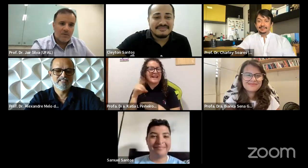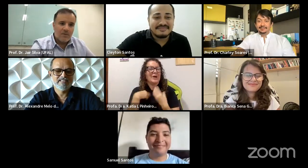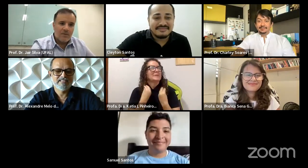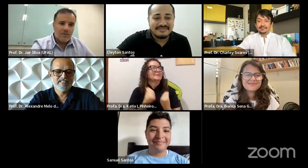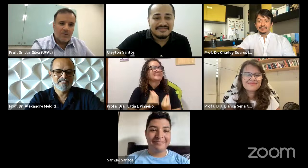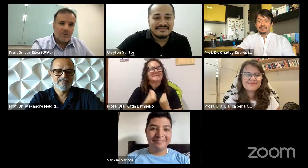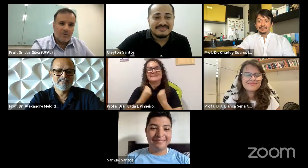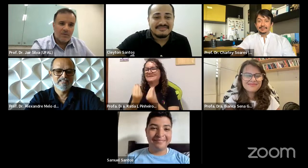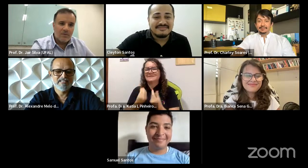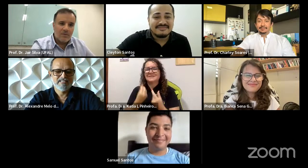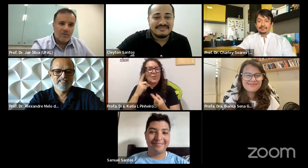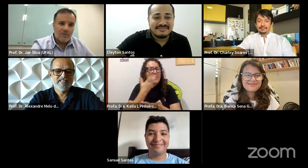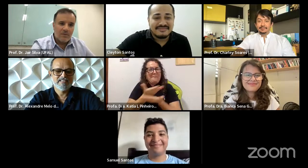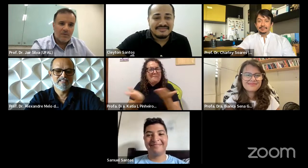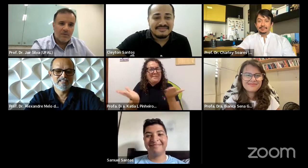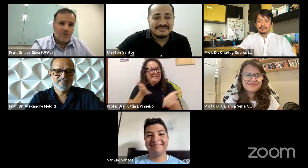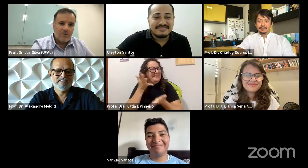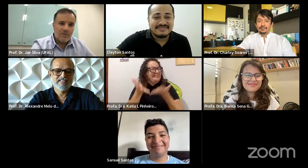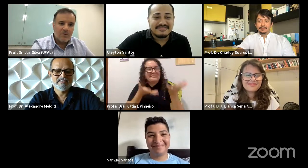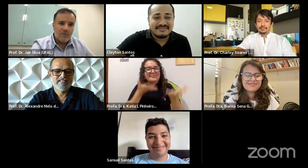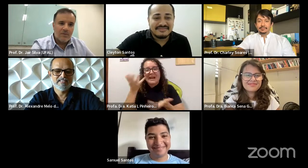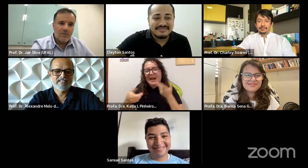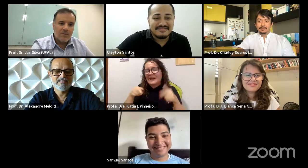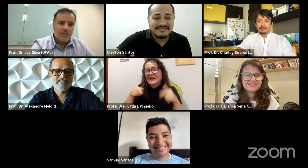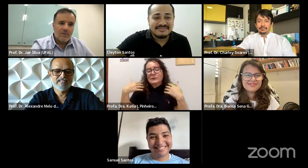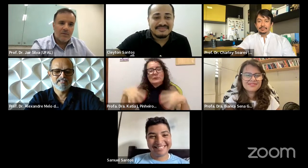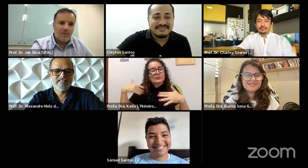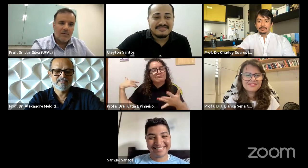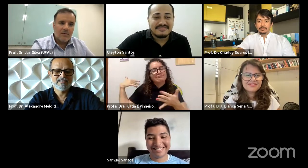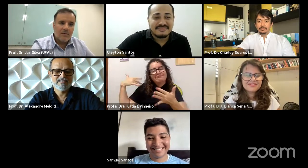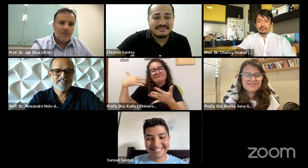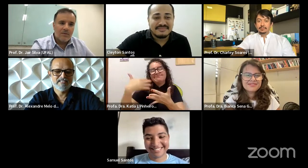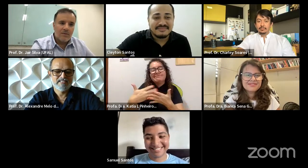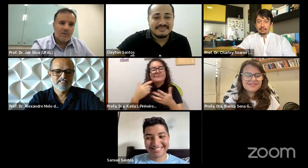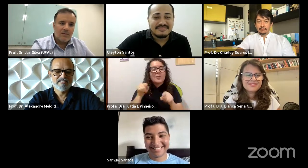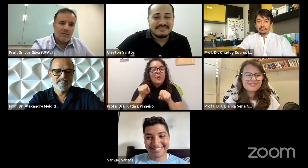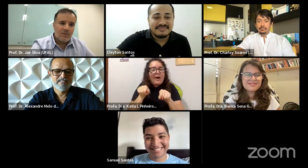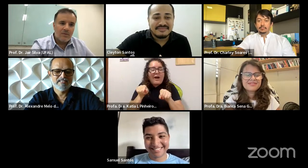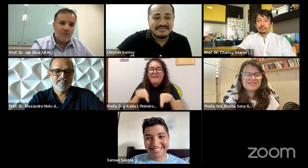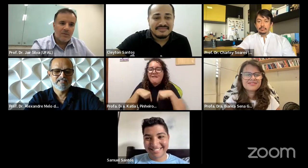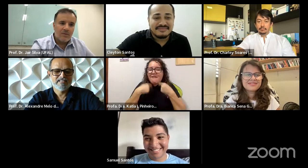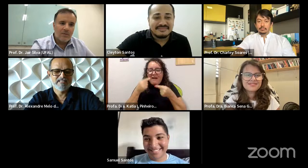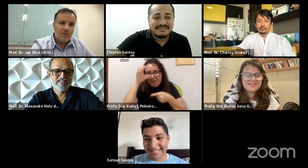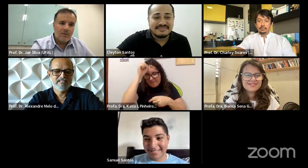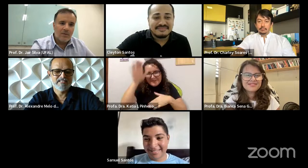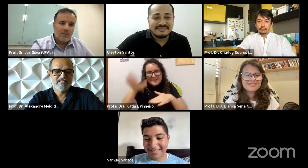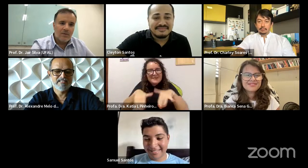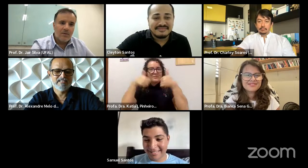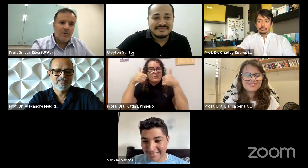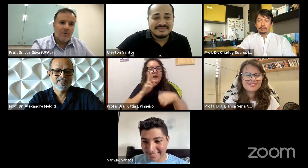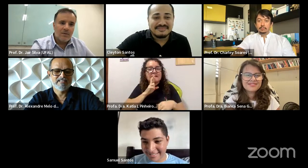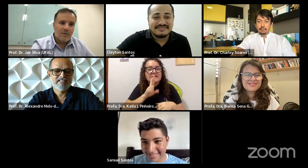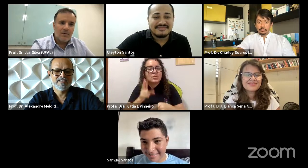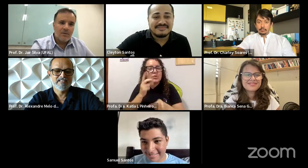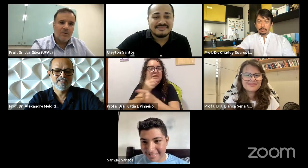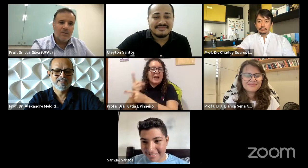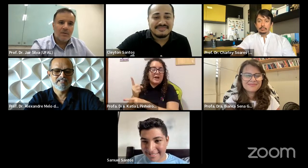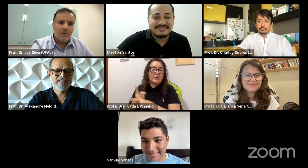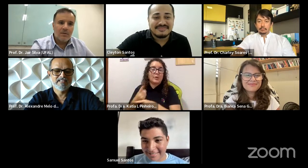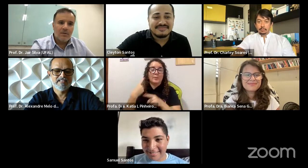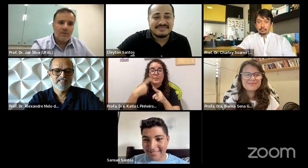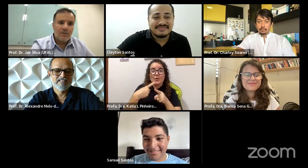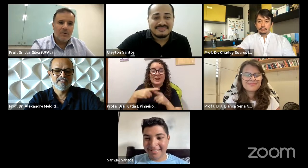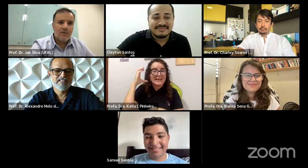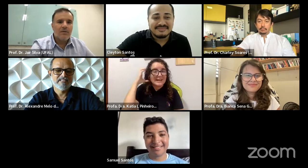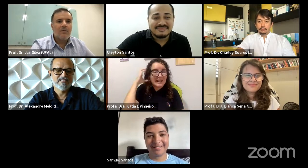da tradução, né? Então, foi um desafio para nós fazer essa pesquisa, aprender